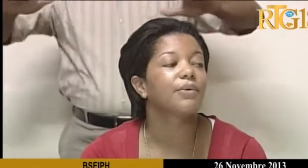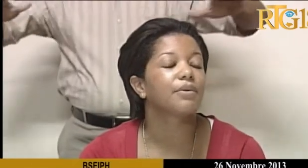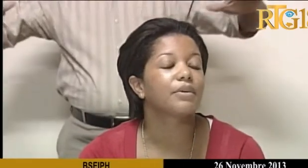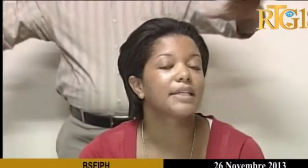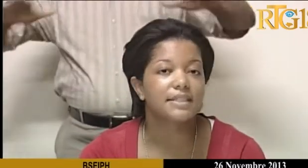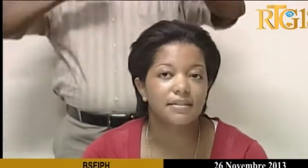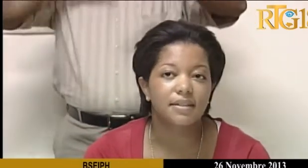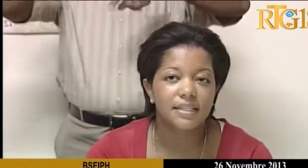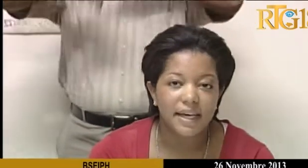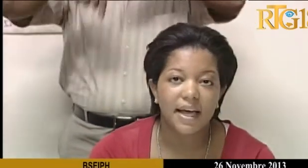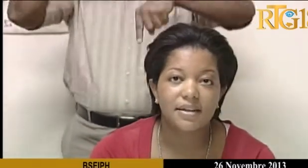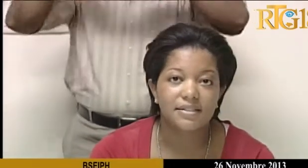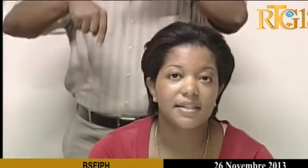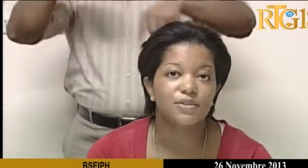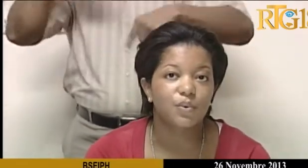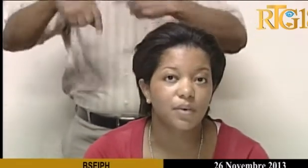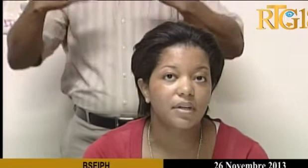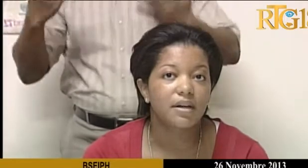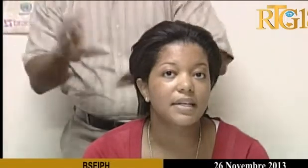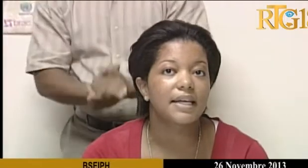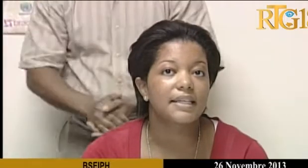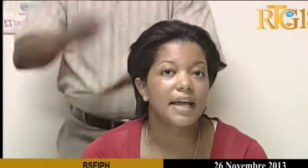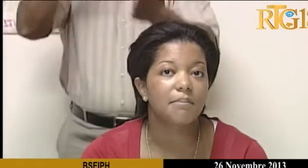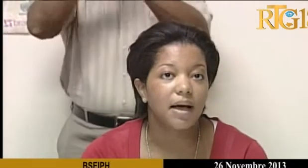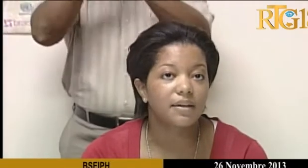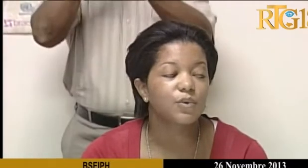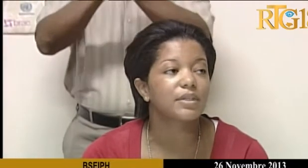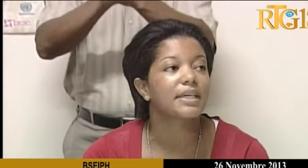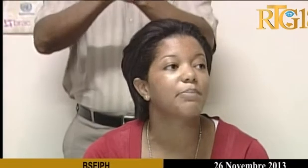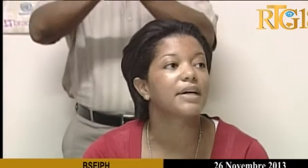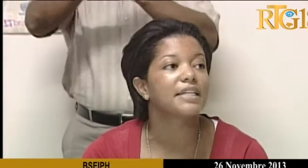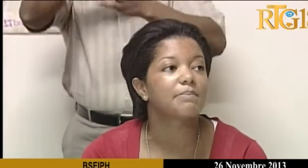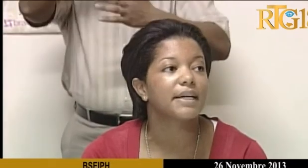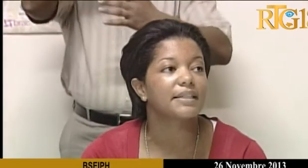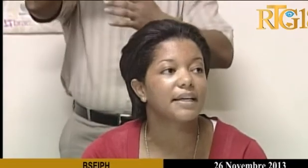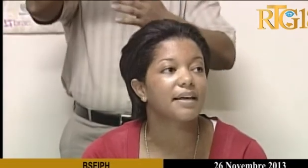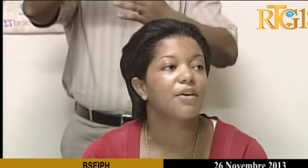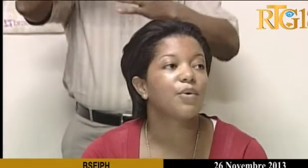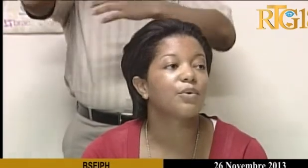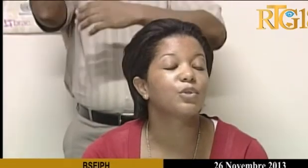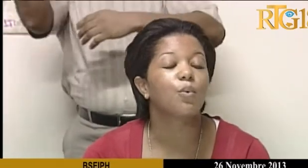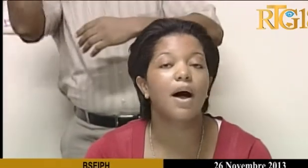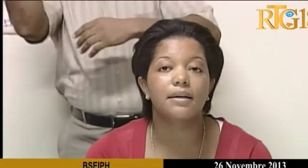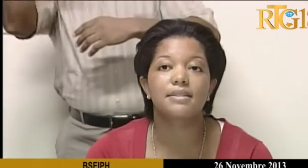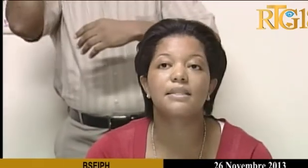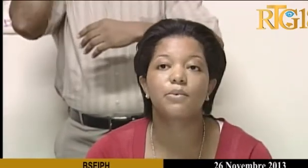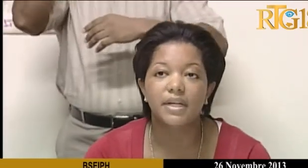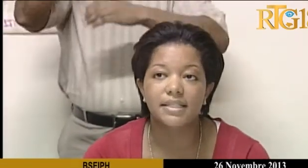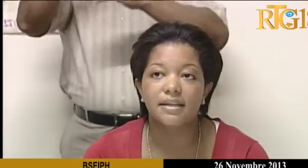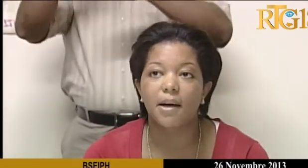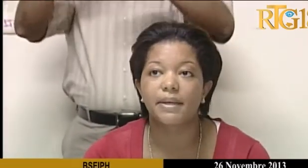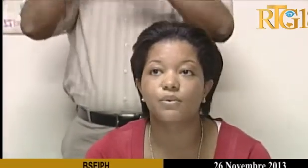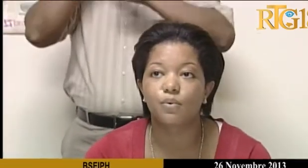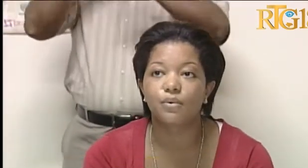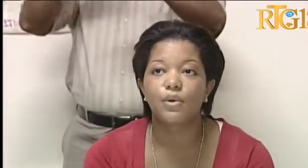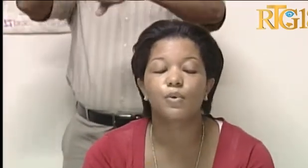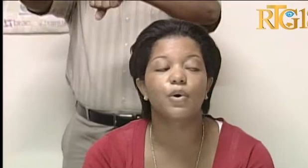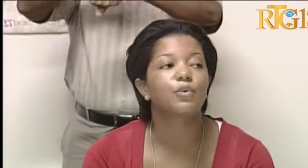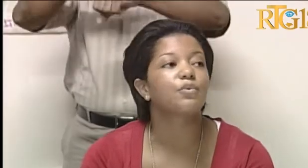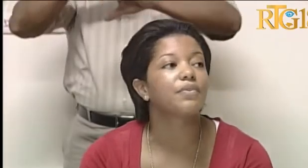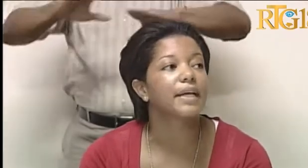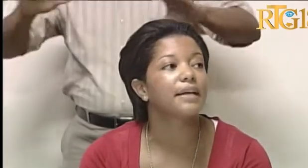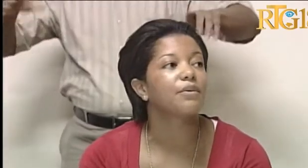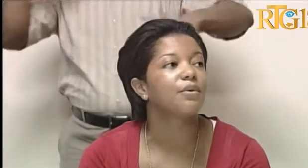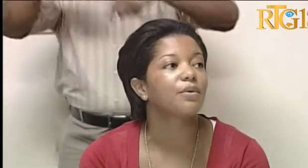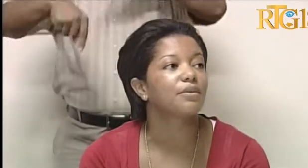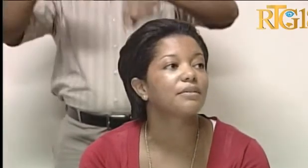dans Kiskeya Christian School dans Delma. Donc c'est pour respecter droit les moun handicapé tout. Donc